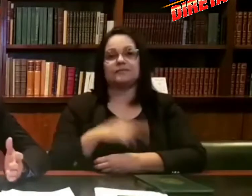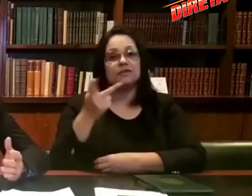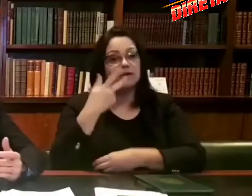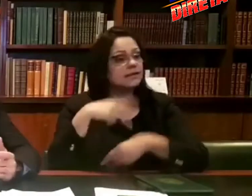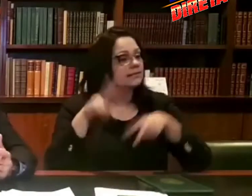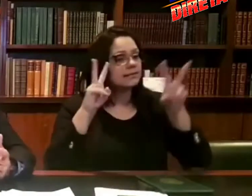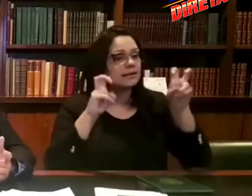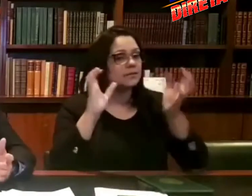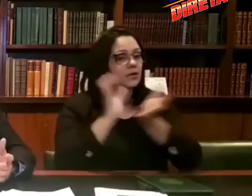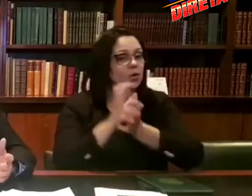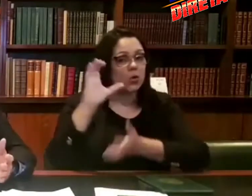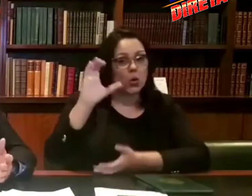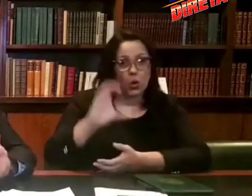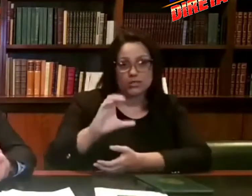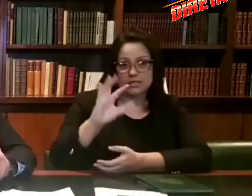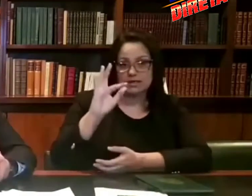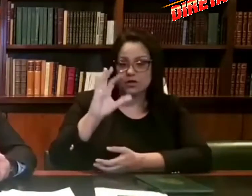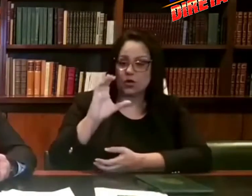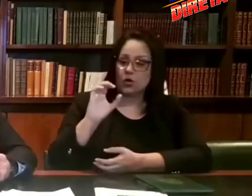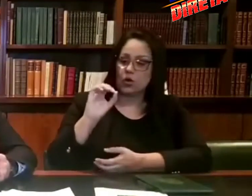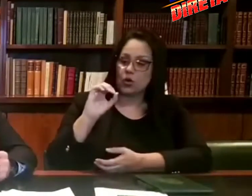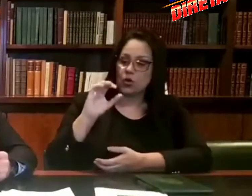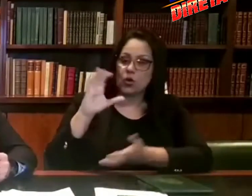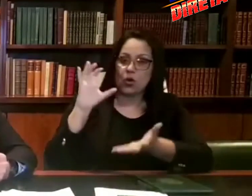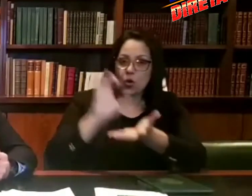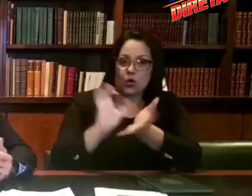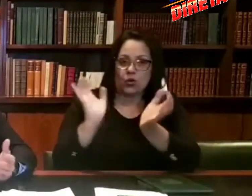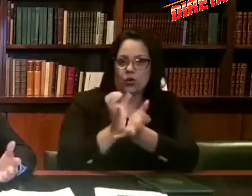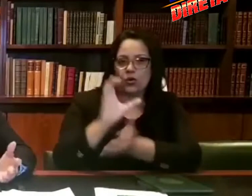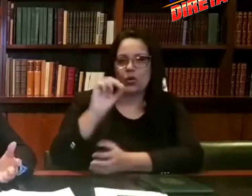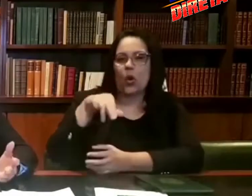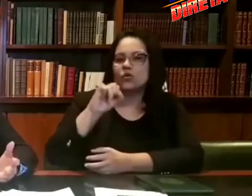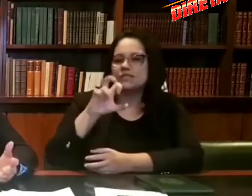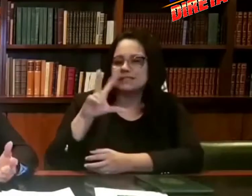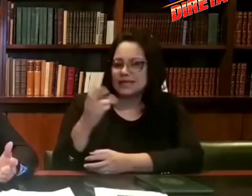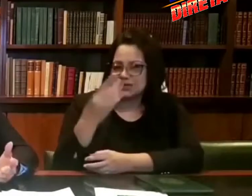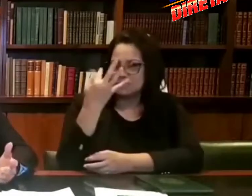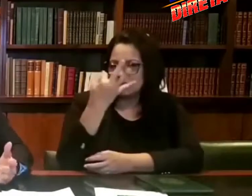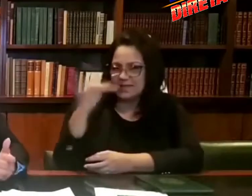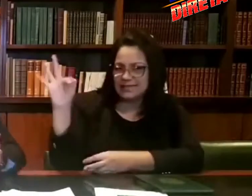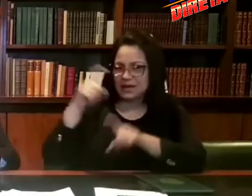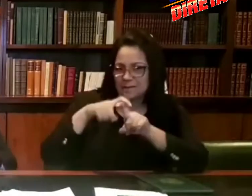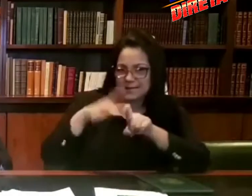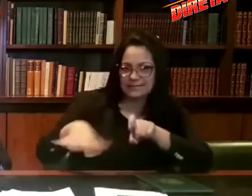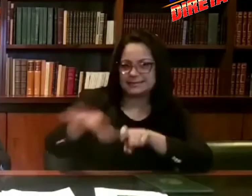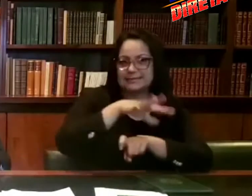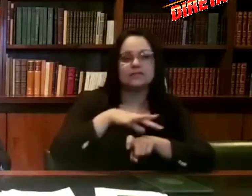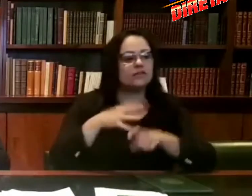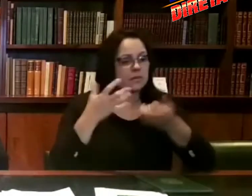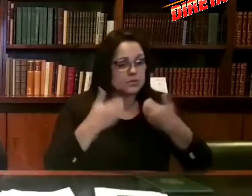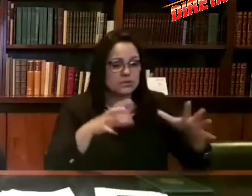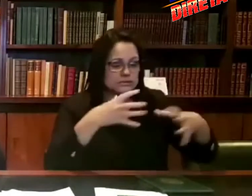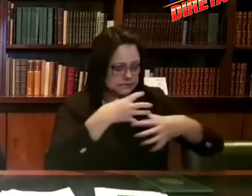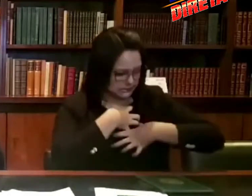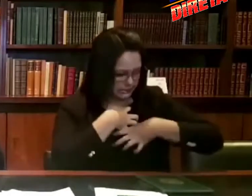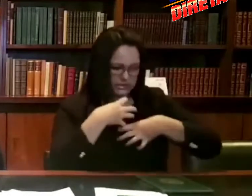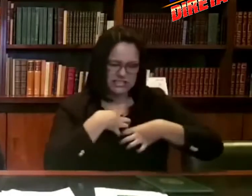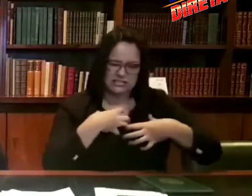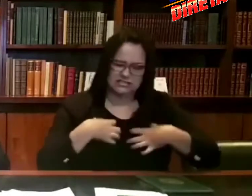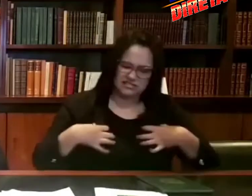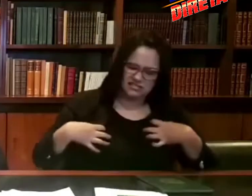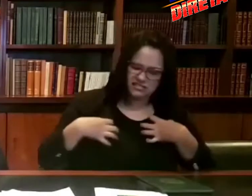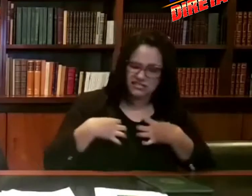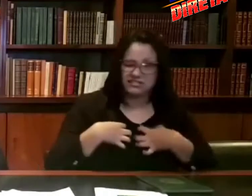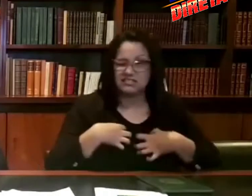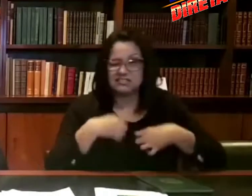Federal de Medicina recomenda o uso da cloroquina a partir dos primeiros sintomas e o nosso protocolo de 31 de março, que é ainda